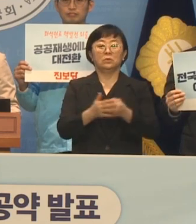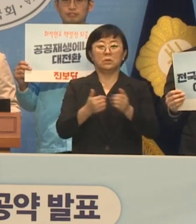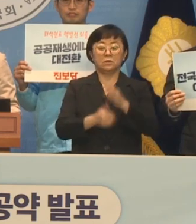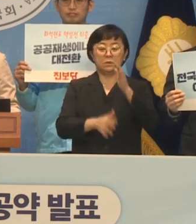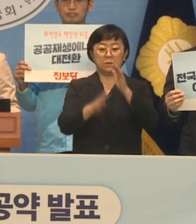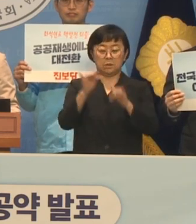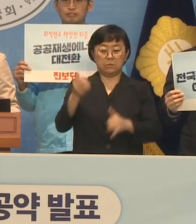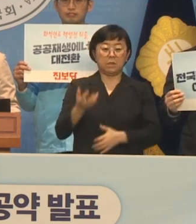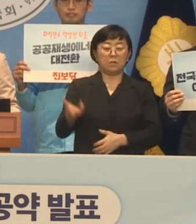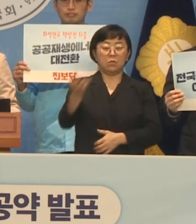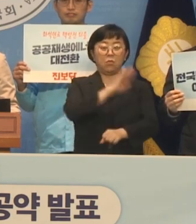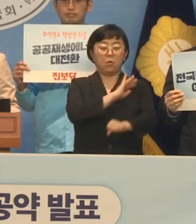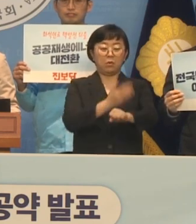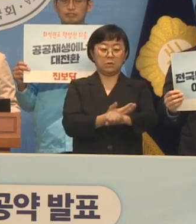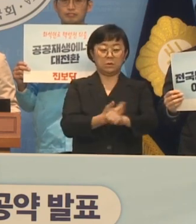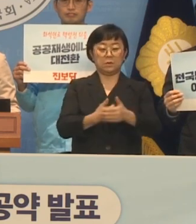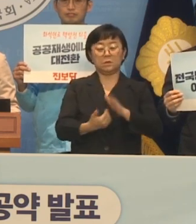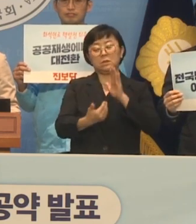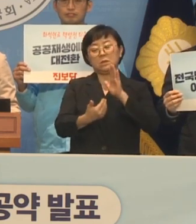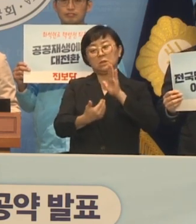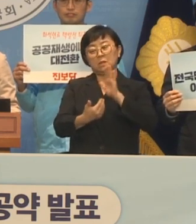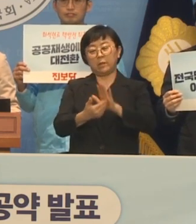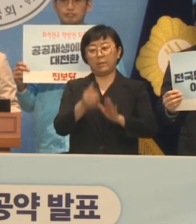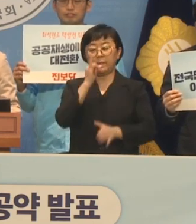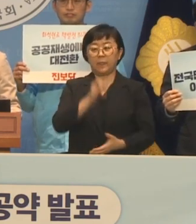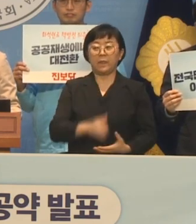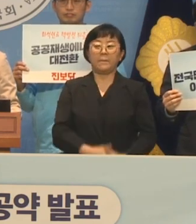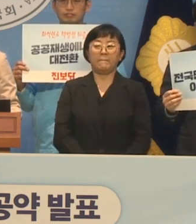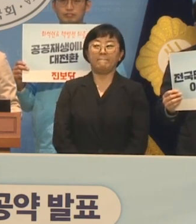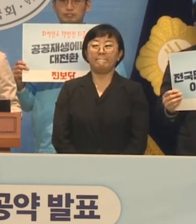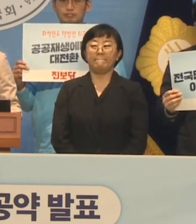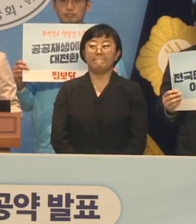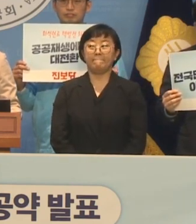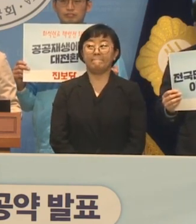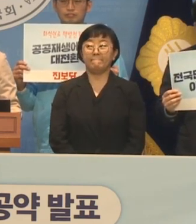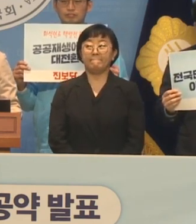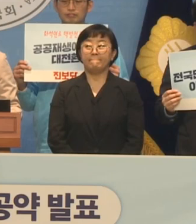시민 이동권이 제한받아왔습니다.